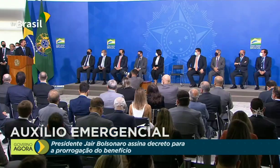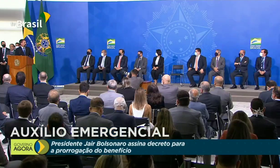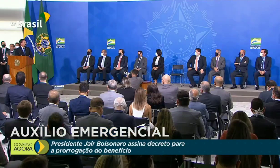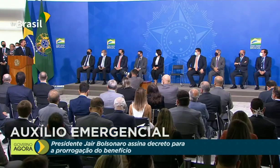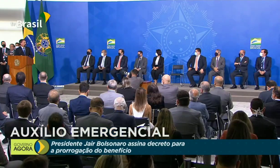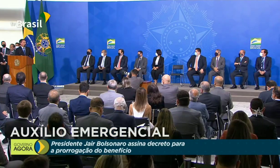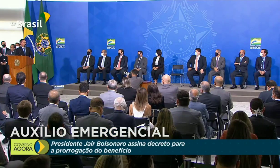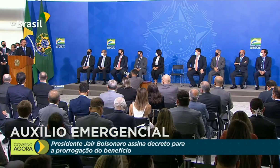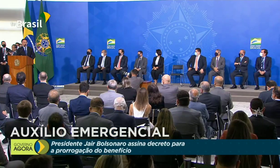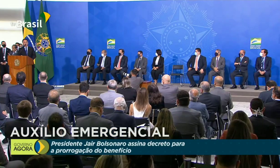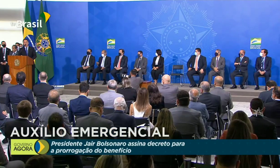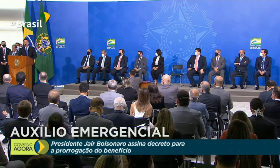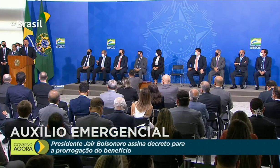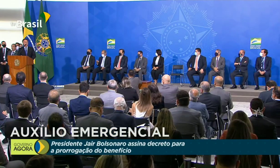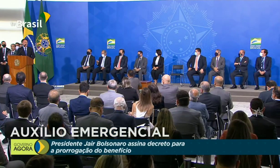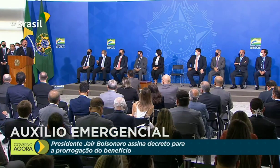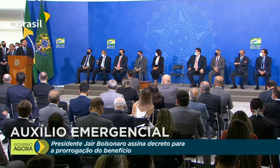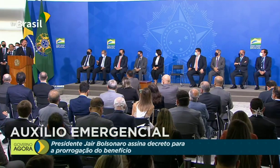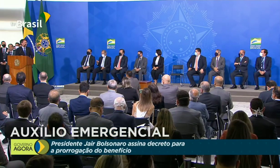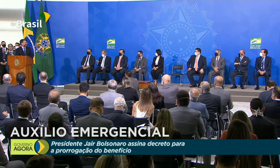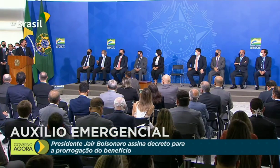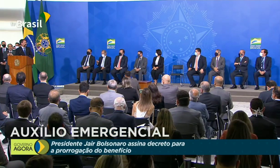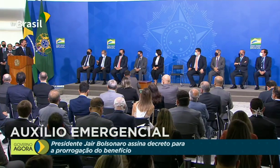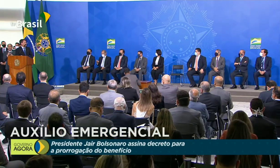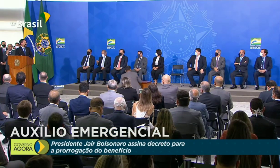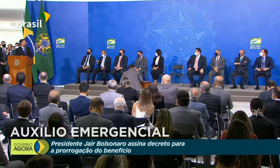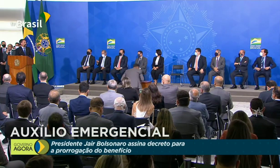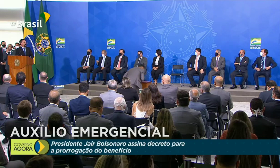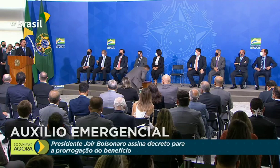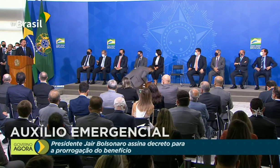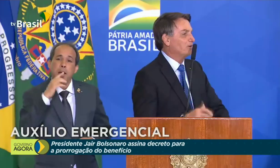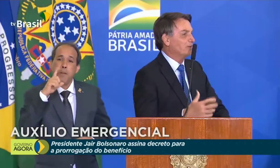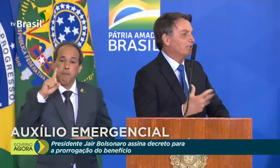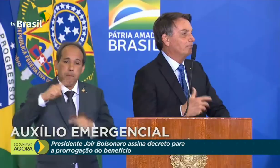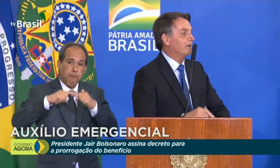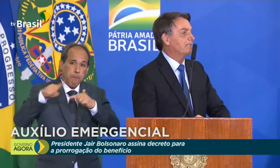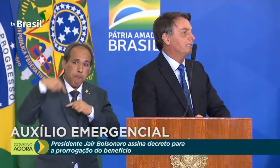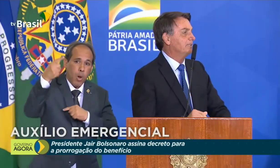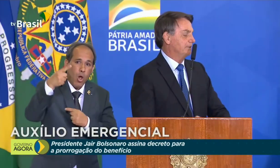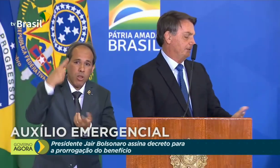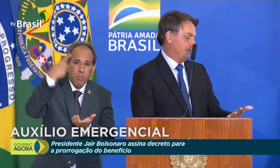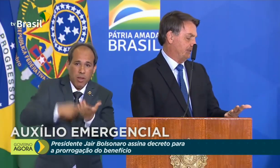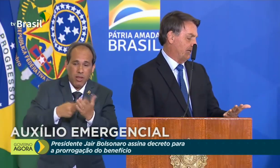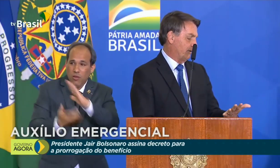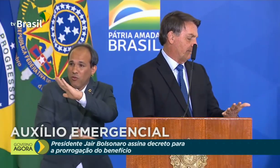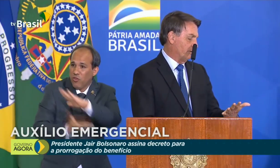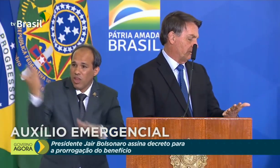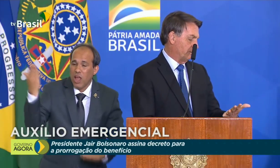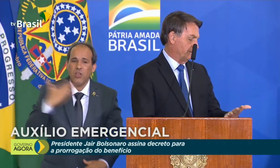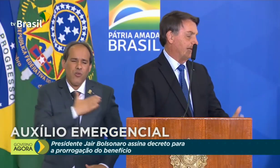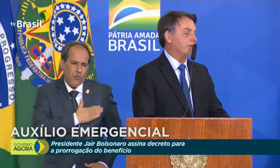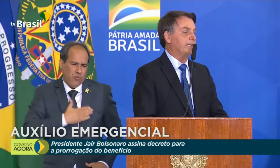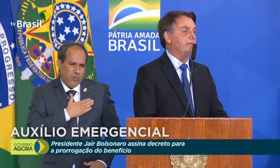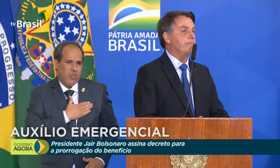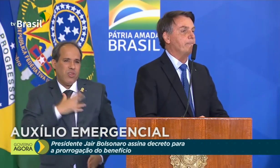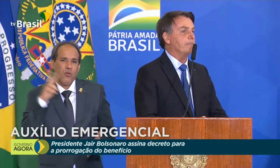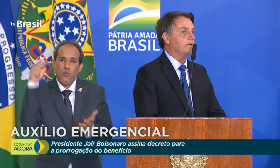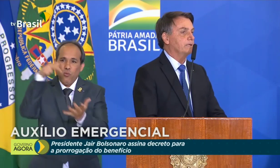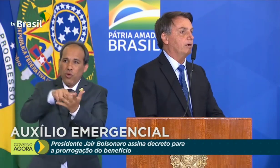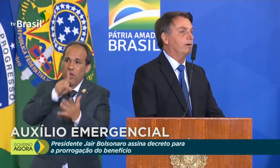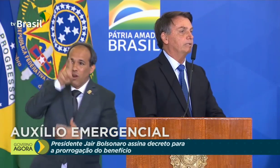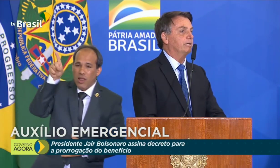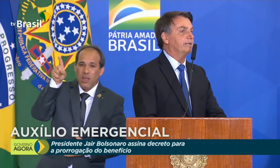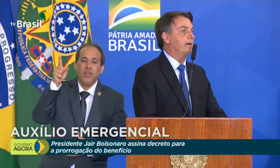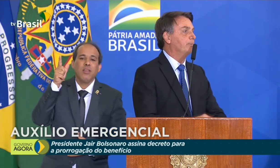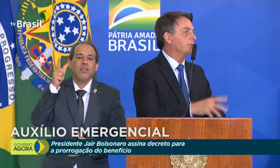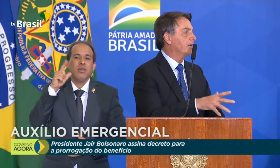o Alcolumbre e ao Maia, na próxima viagem minha, como tive o prazer de estar agora há pouco em Araguari,